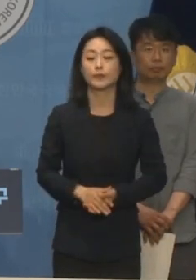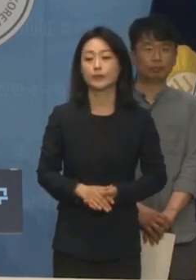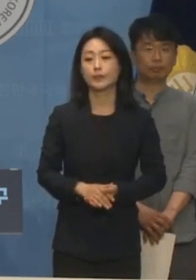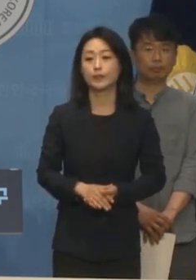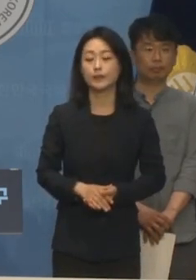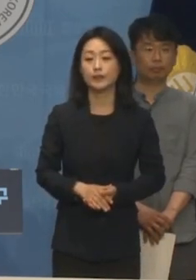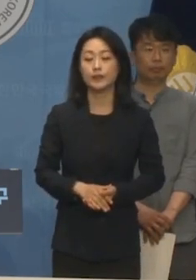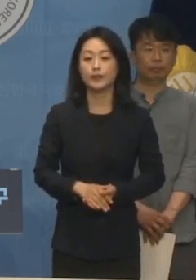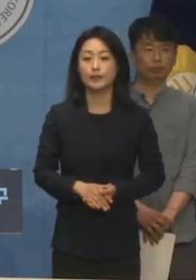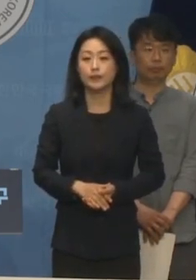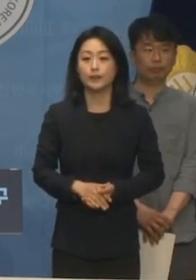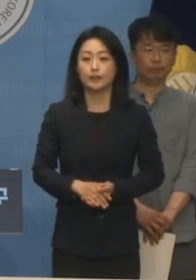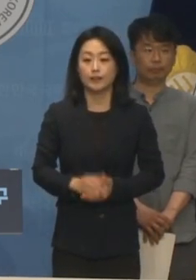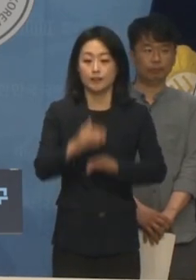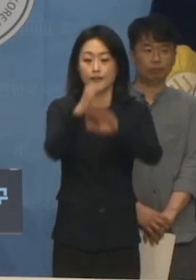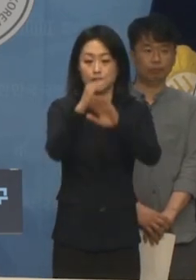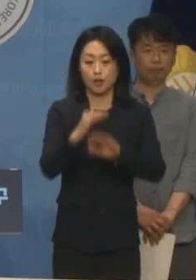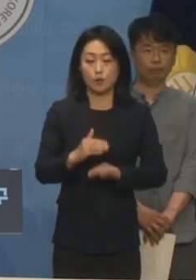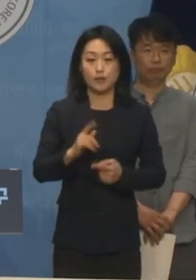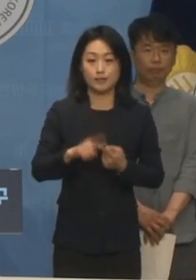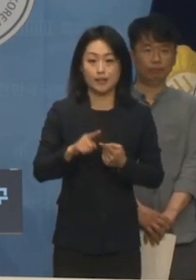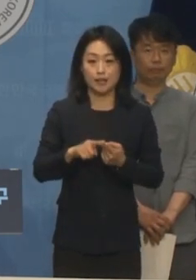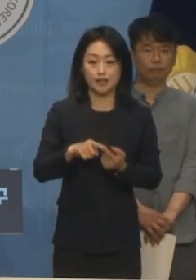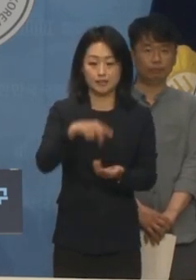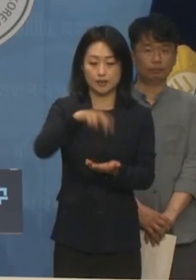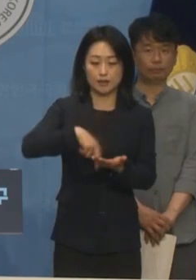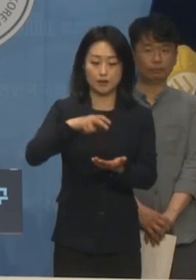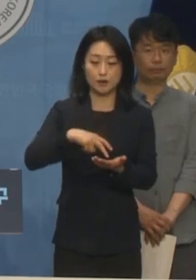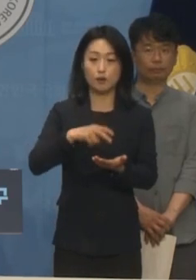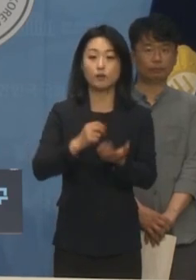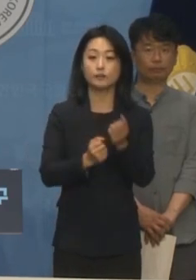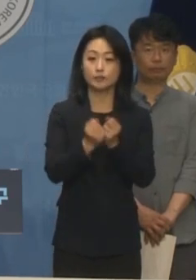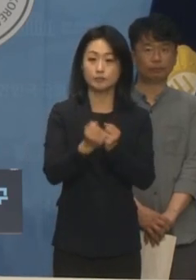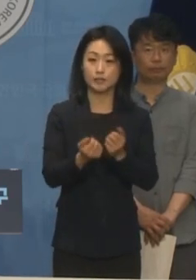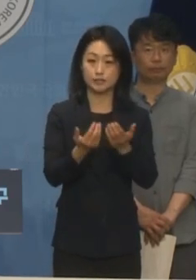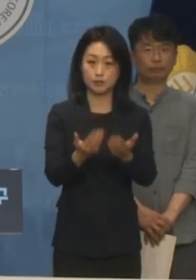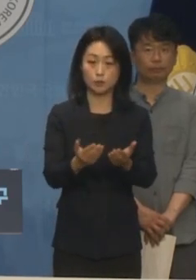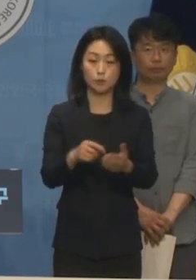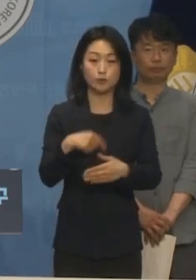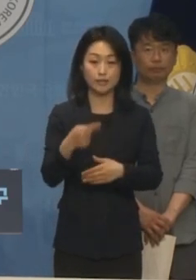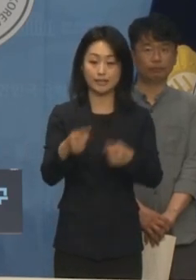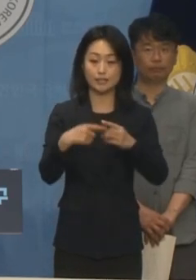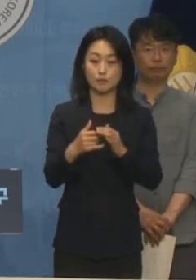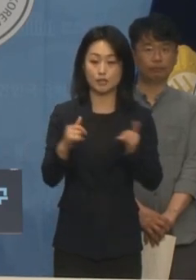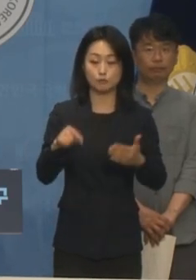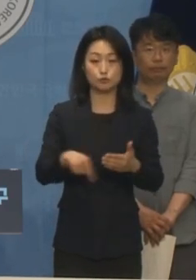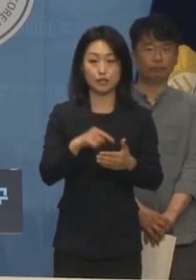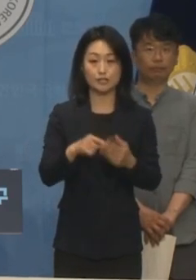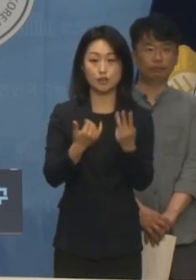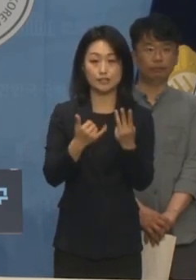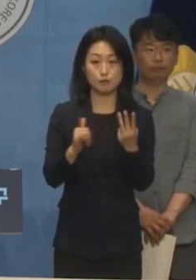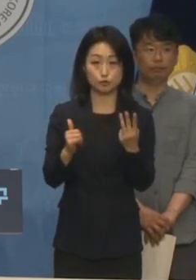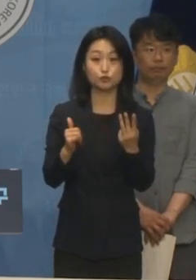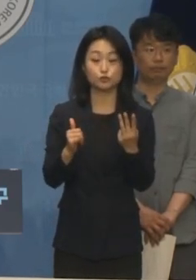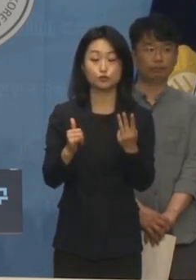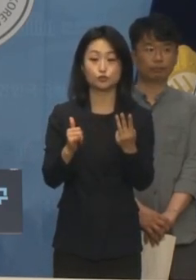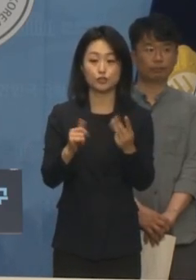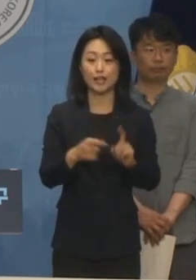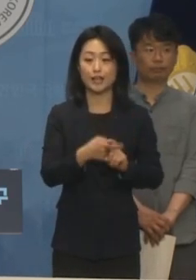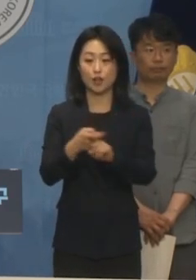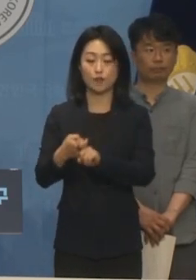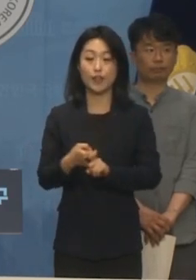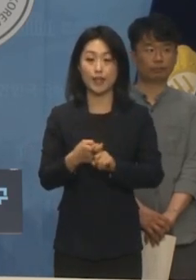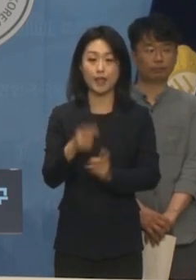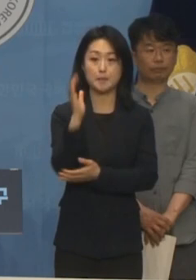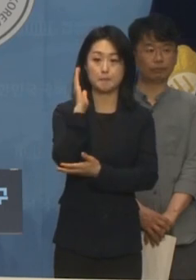먼저 결의안 발의 관련 회견문 낭독을 하겠고요. 참석해 주신 분들 중에서 세 분이 연대